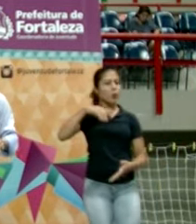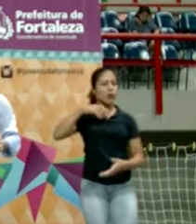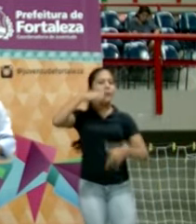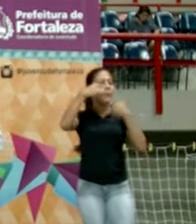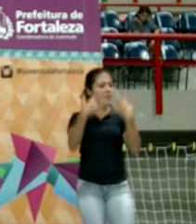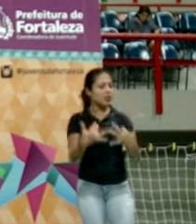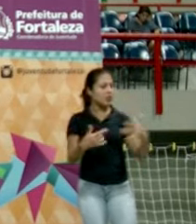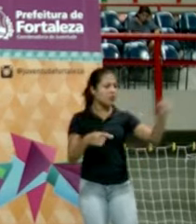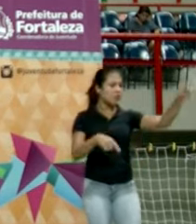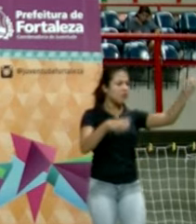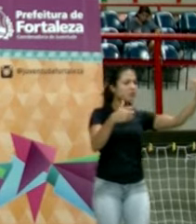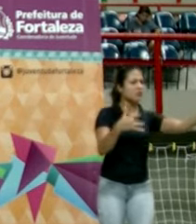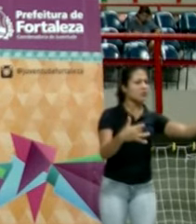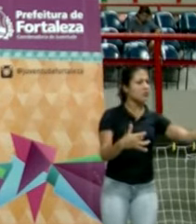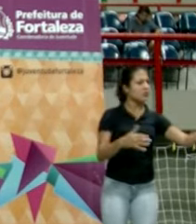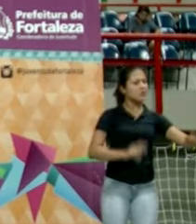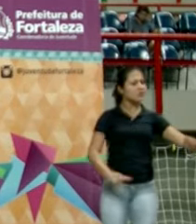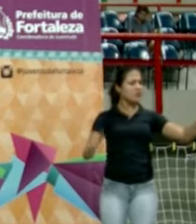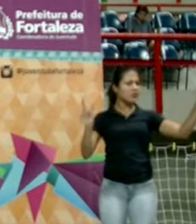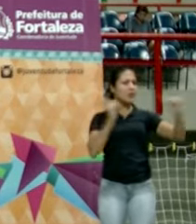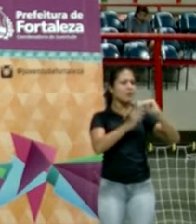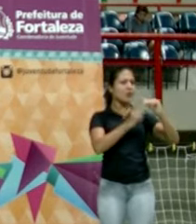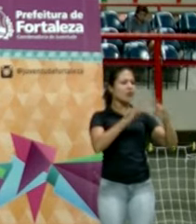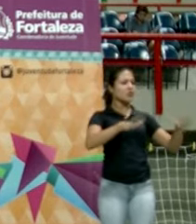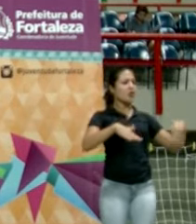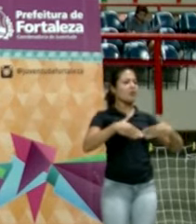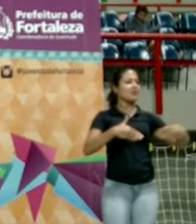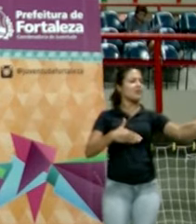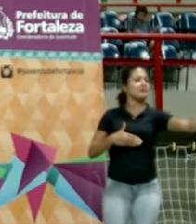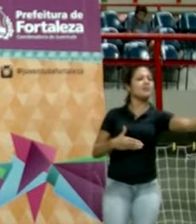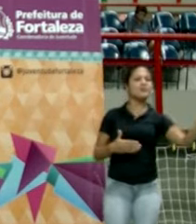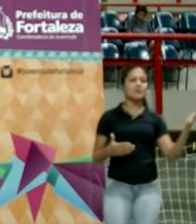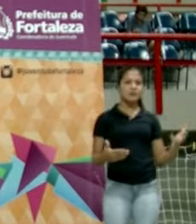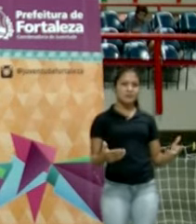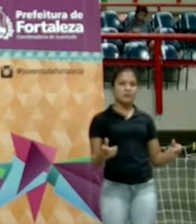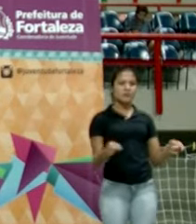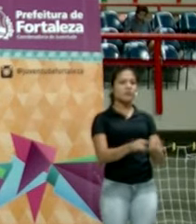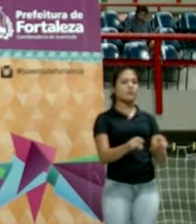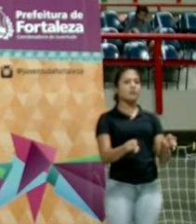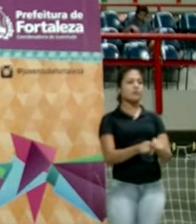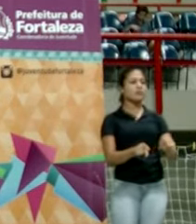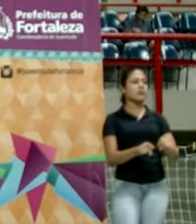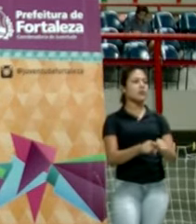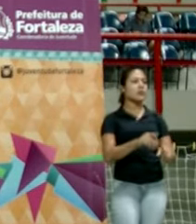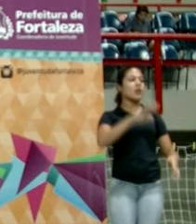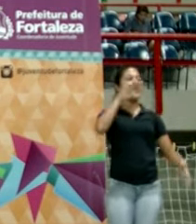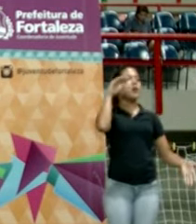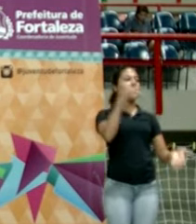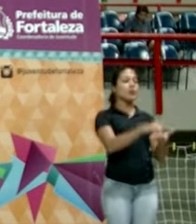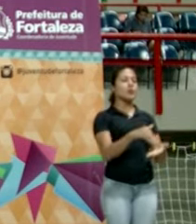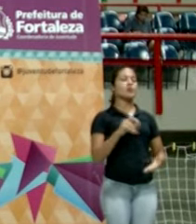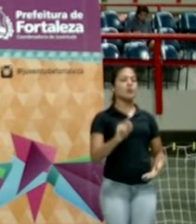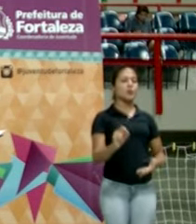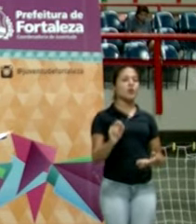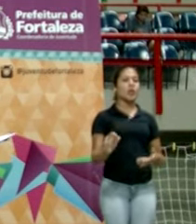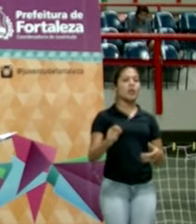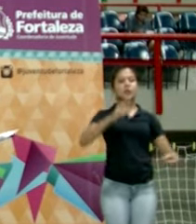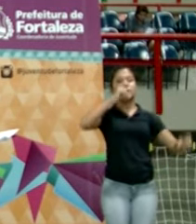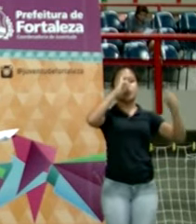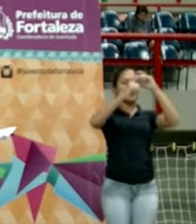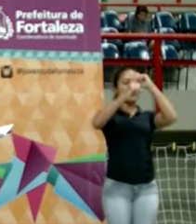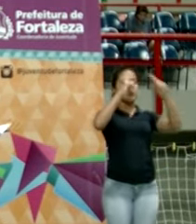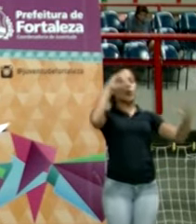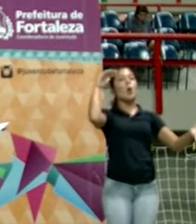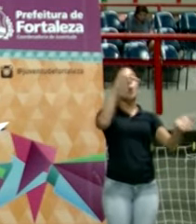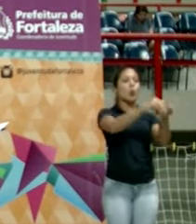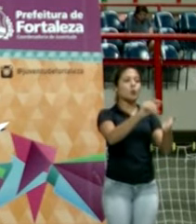outros. Pois bem, então quando a gente analisa essa questão, para a gente ir para a última discussão, já